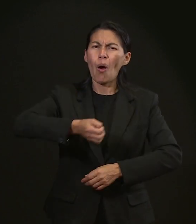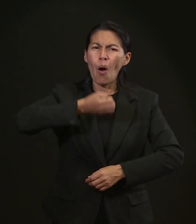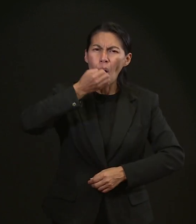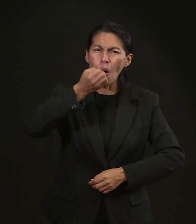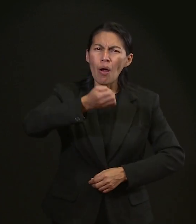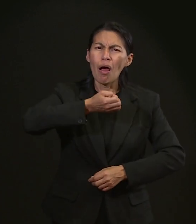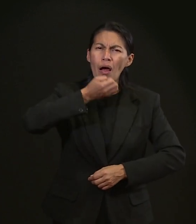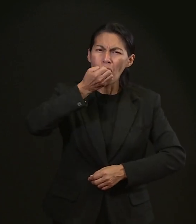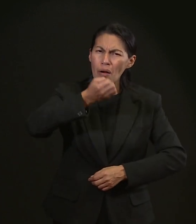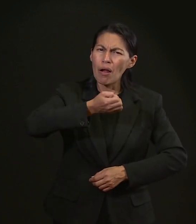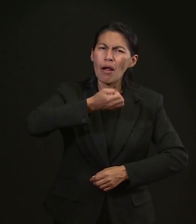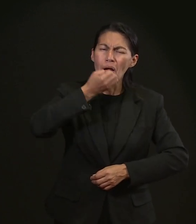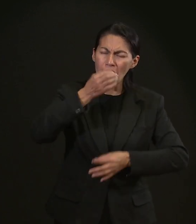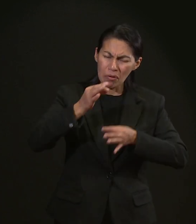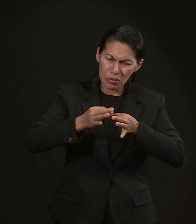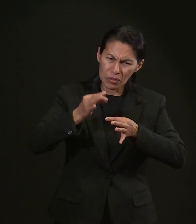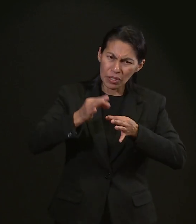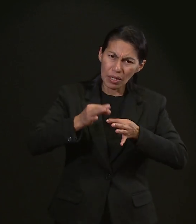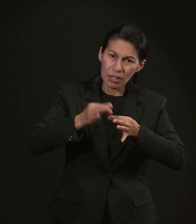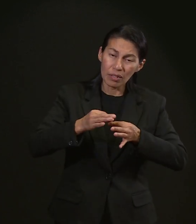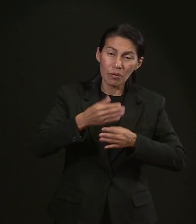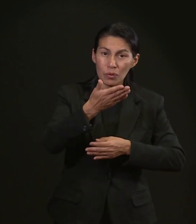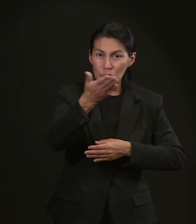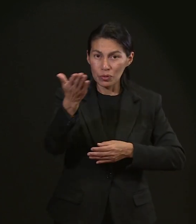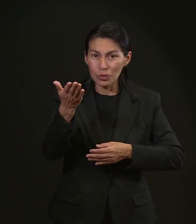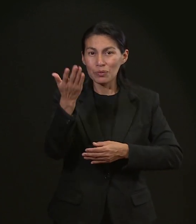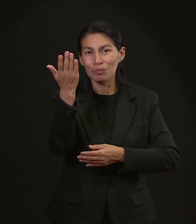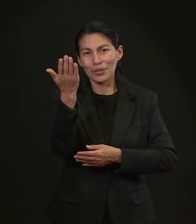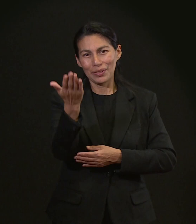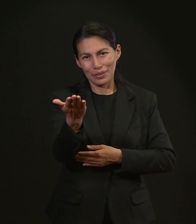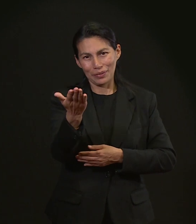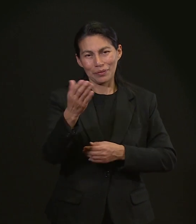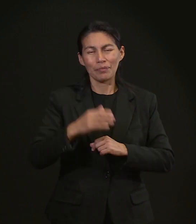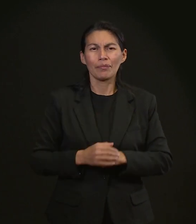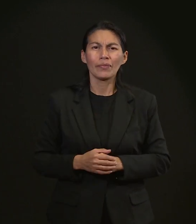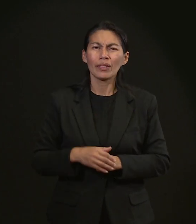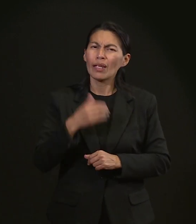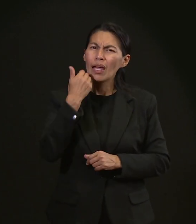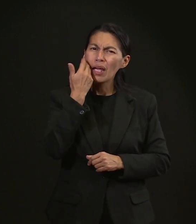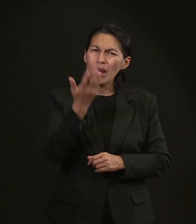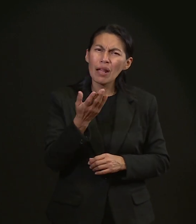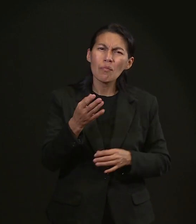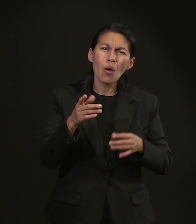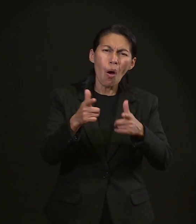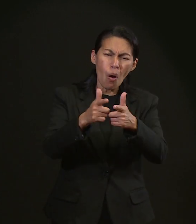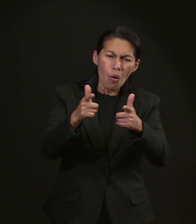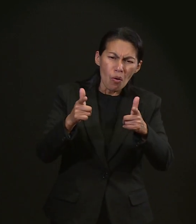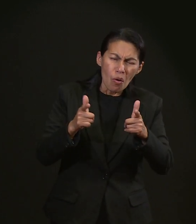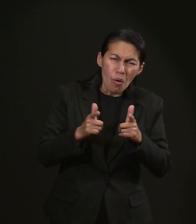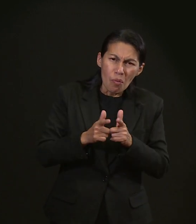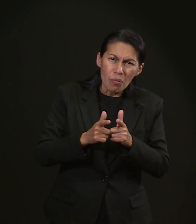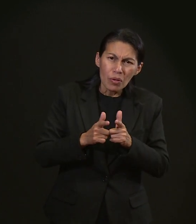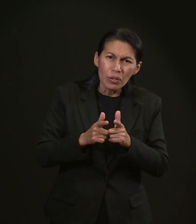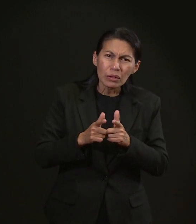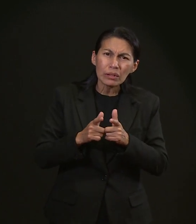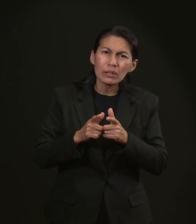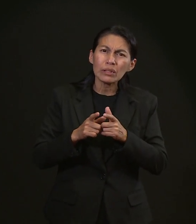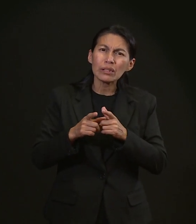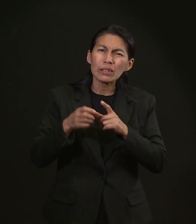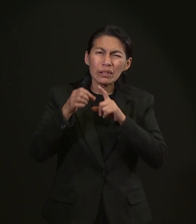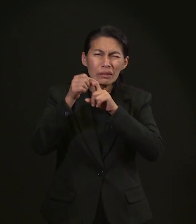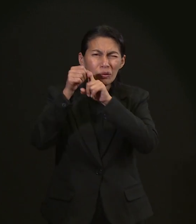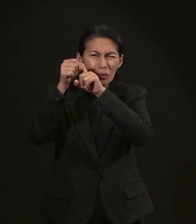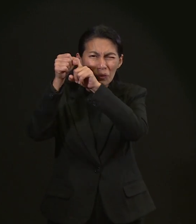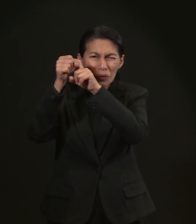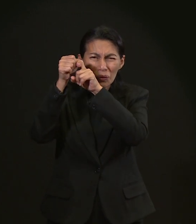en orar por sus peticiones y queremos formar muchos grupos que dependan directamente de dios